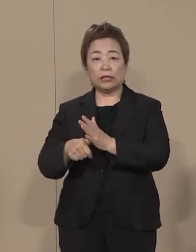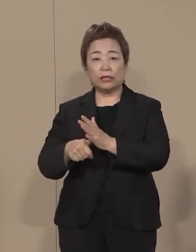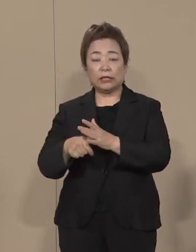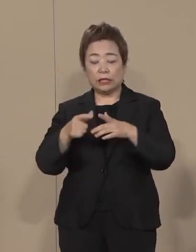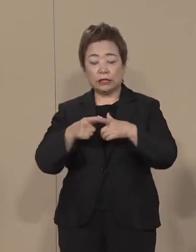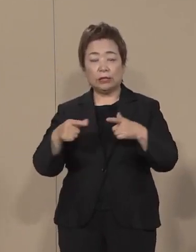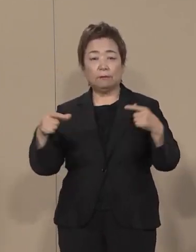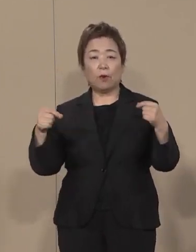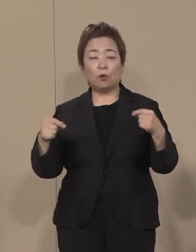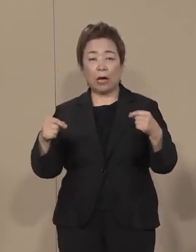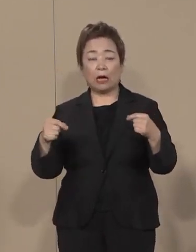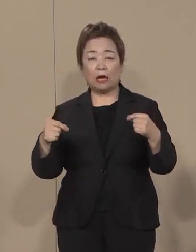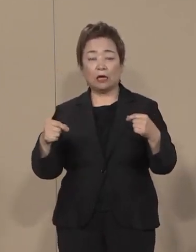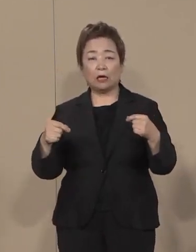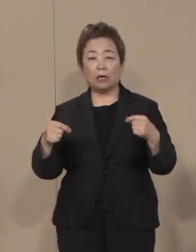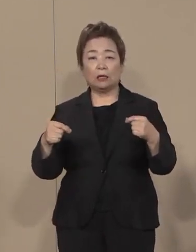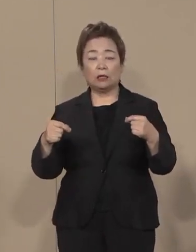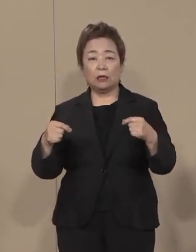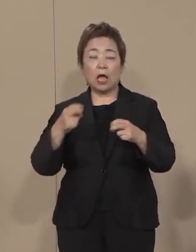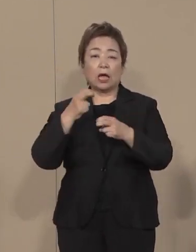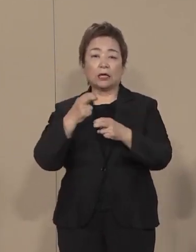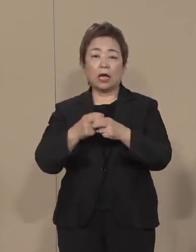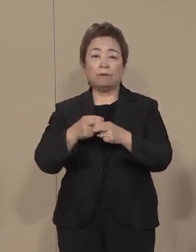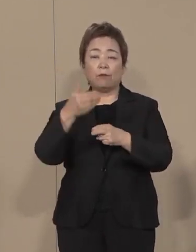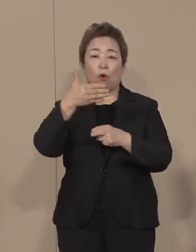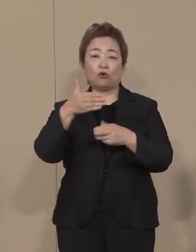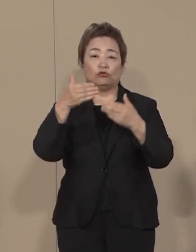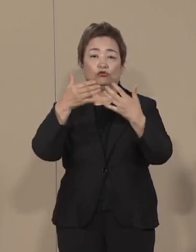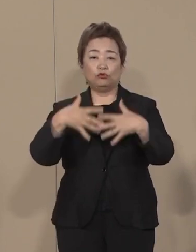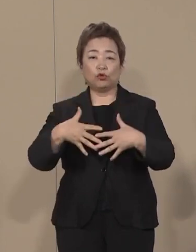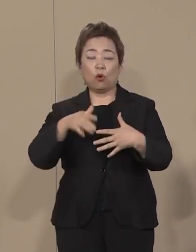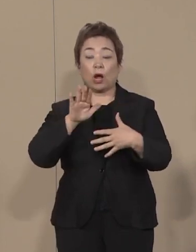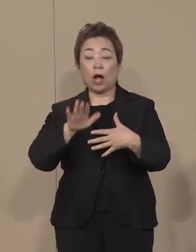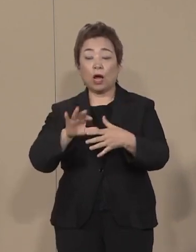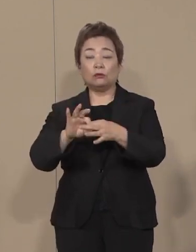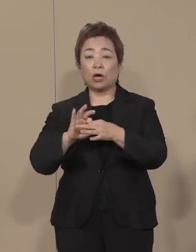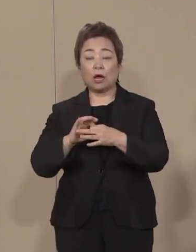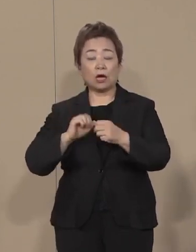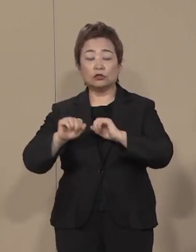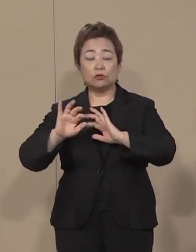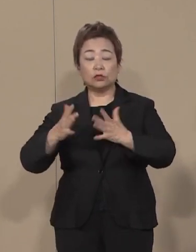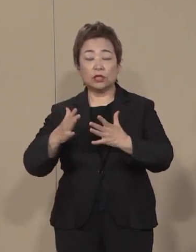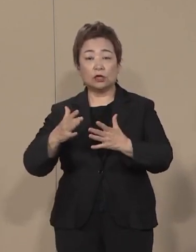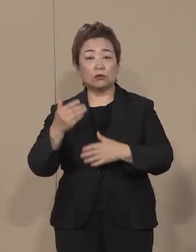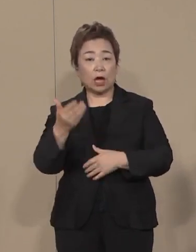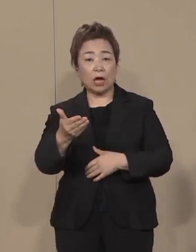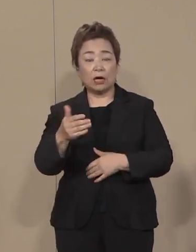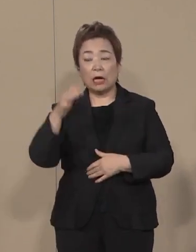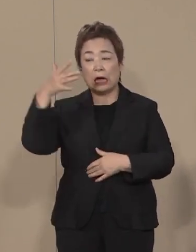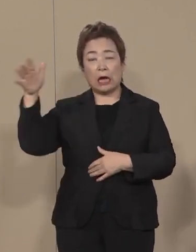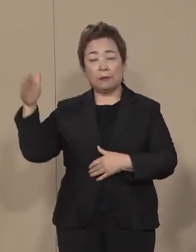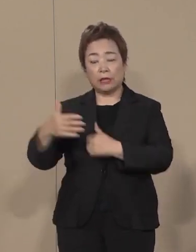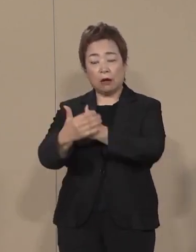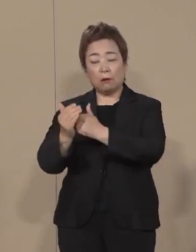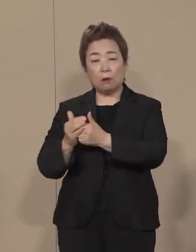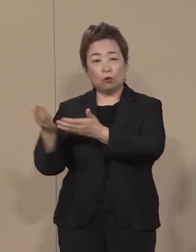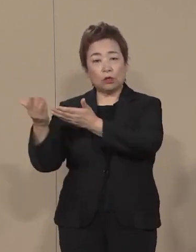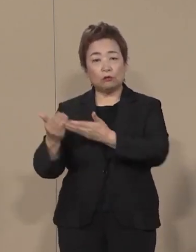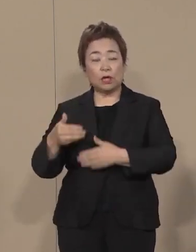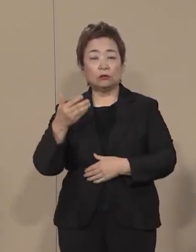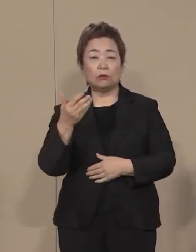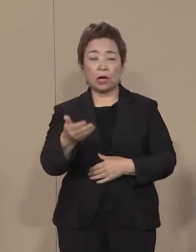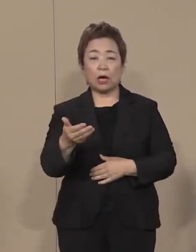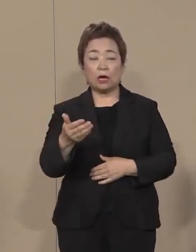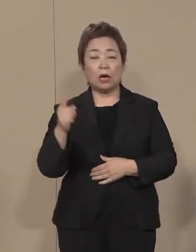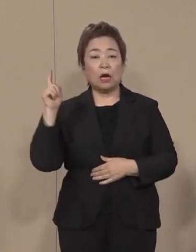我が国は憲法9条の精神に基づいて何もしないのでしょうかアメリカが守ってくれるのでしょうか